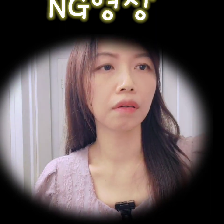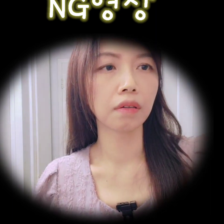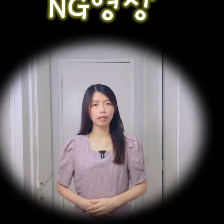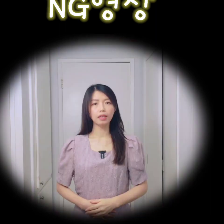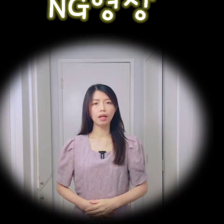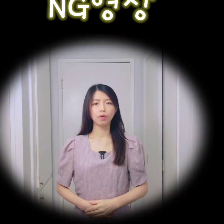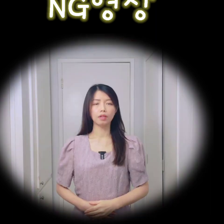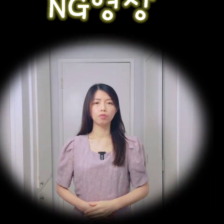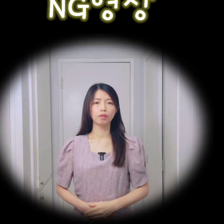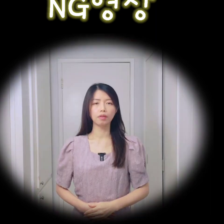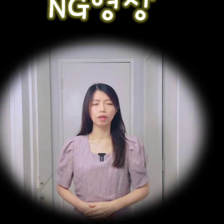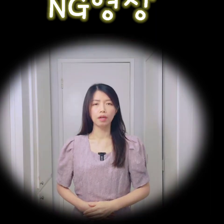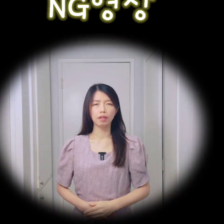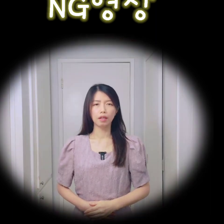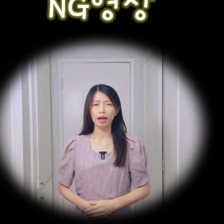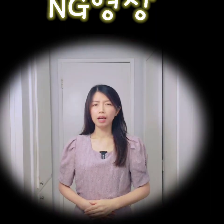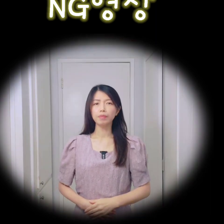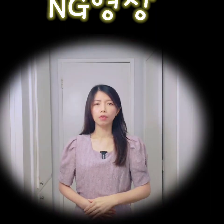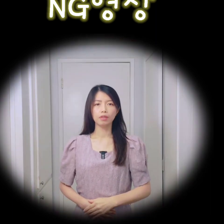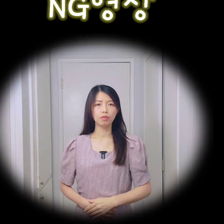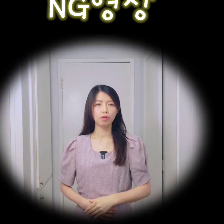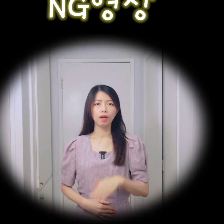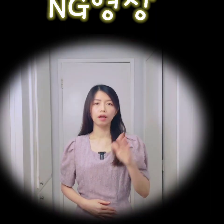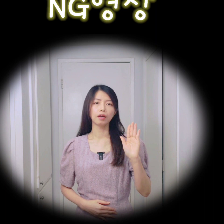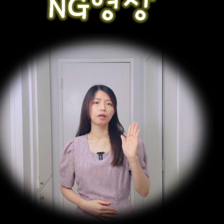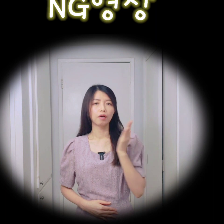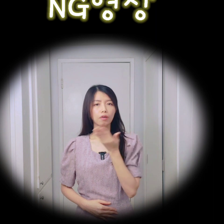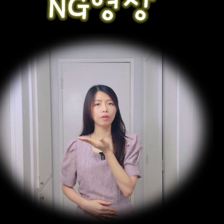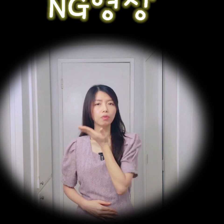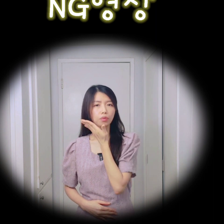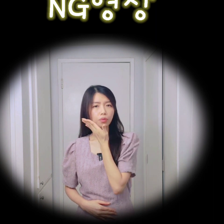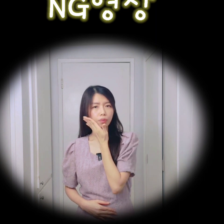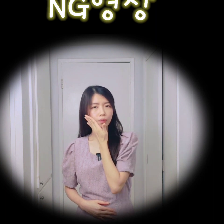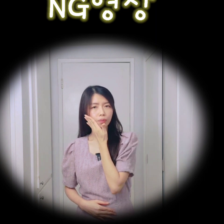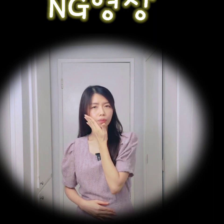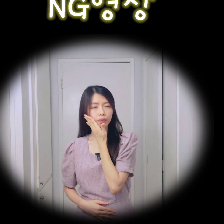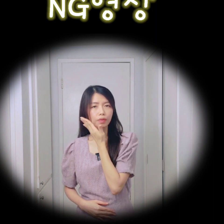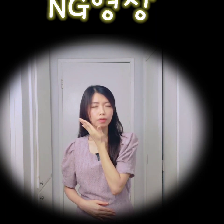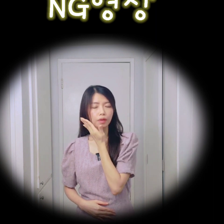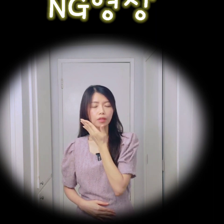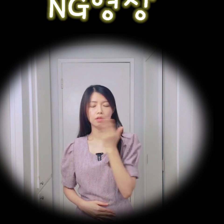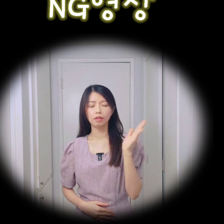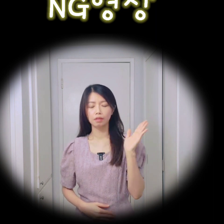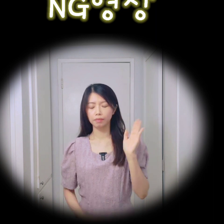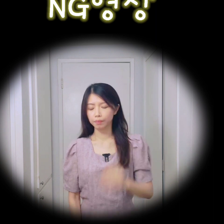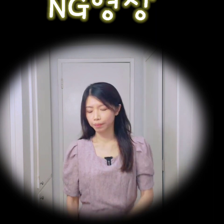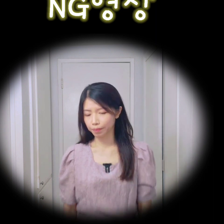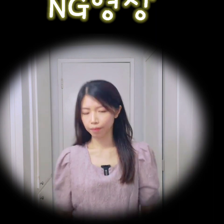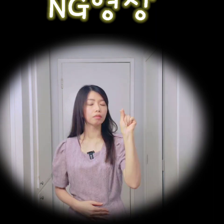생각이 안 나. 아끼다라고 한 대수어는 일단 아깝다라고 한 대수어가 왼손으로